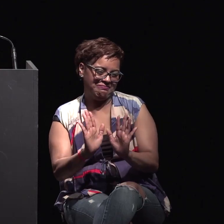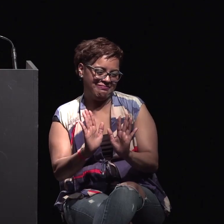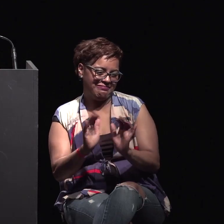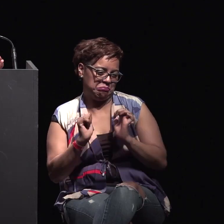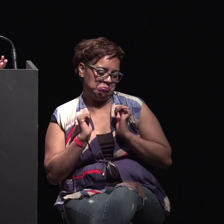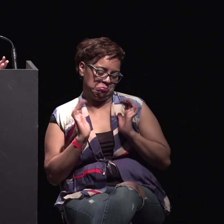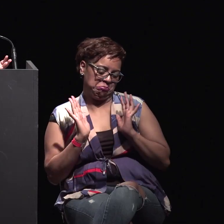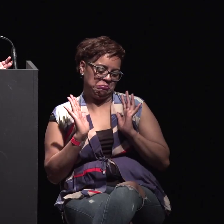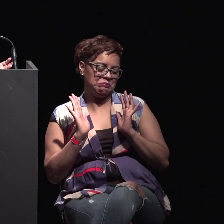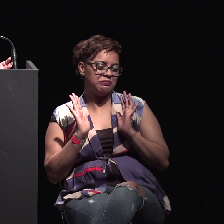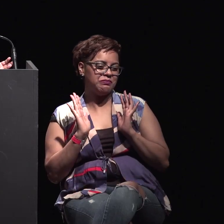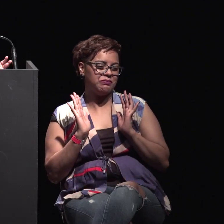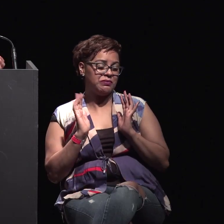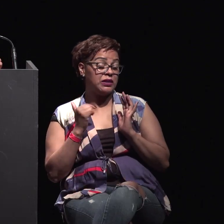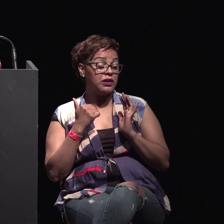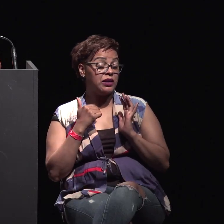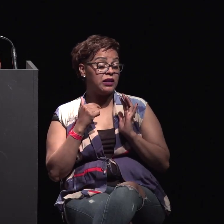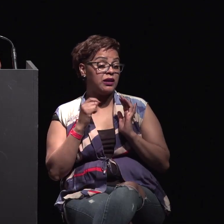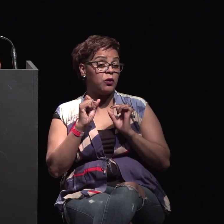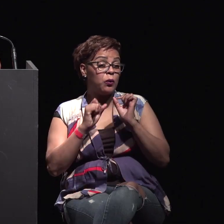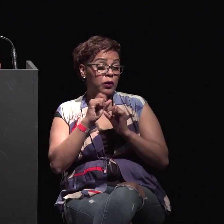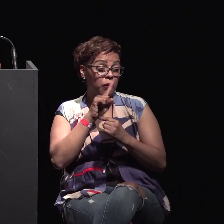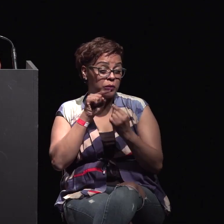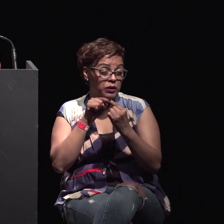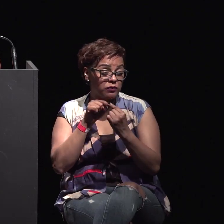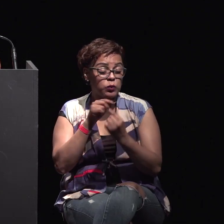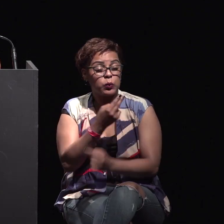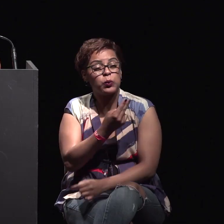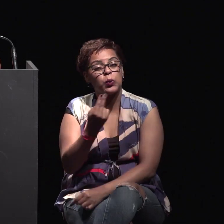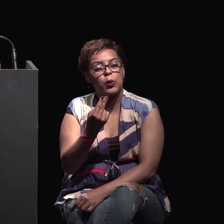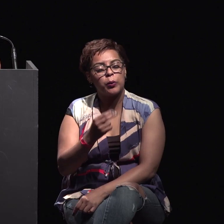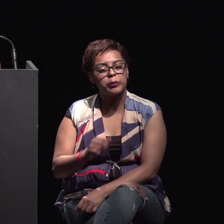livreiro. E aí eu cito